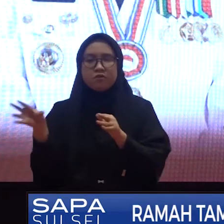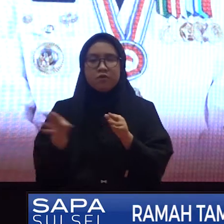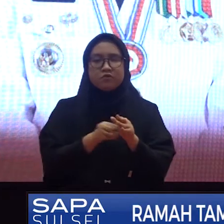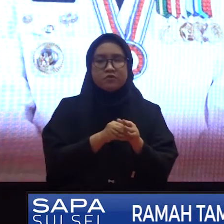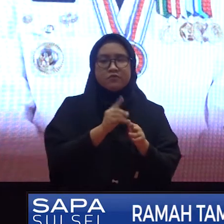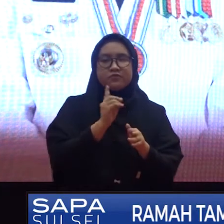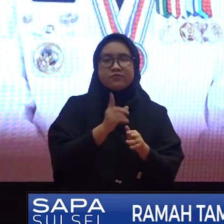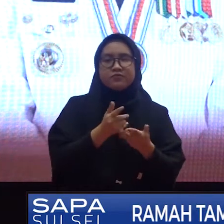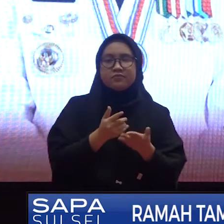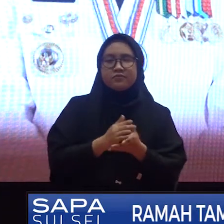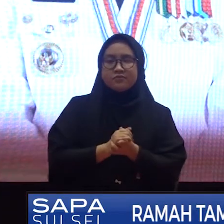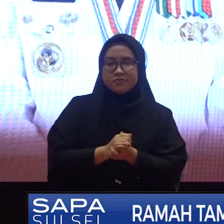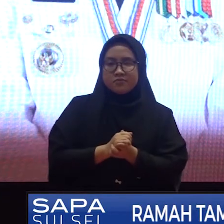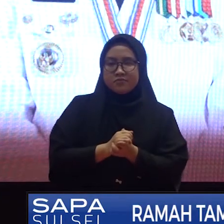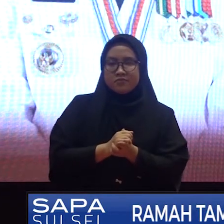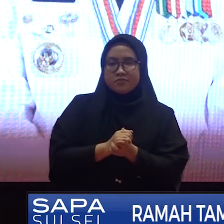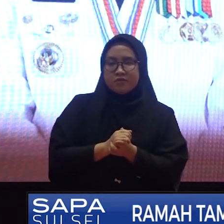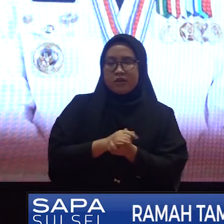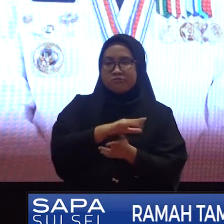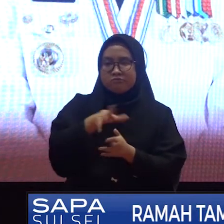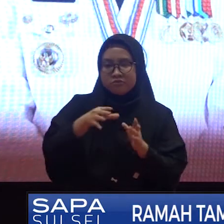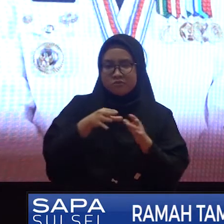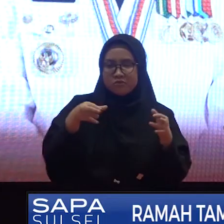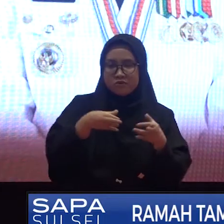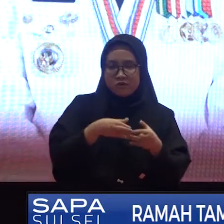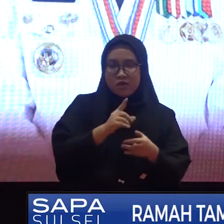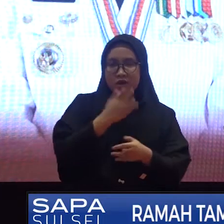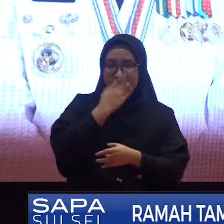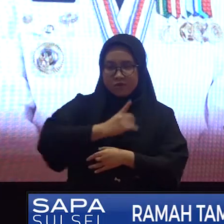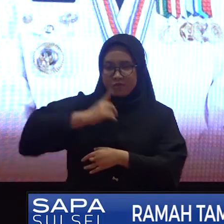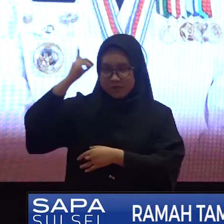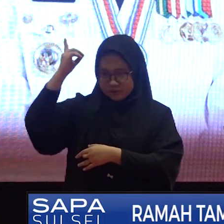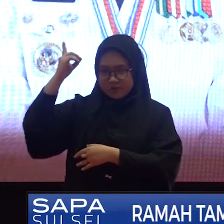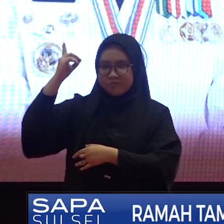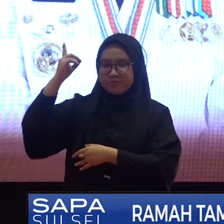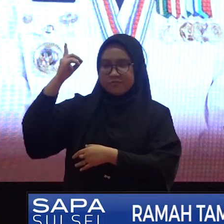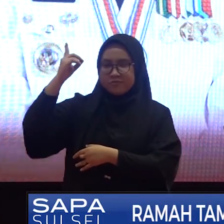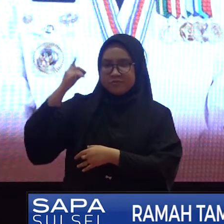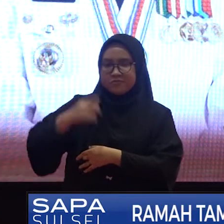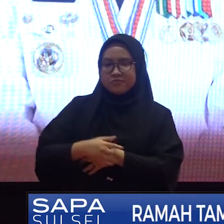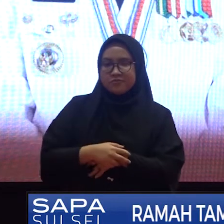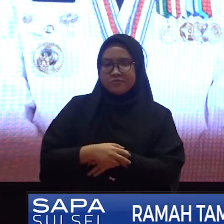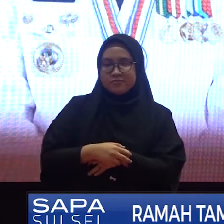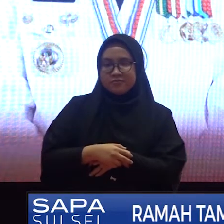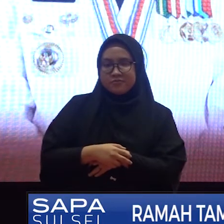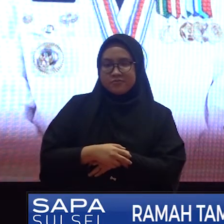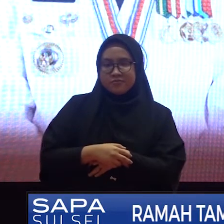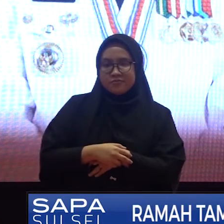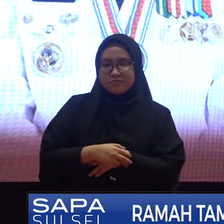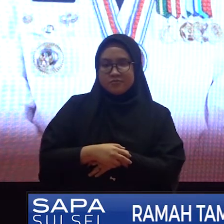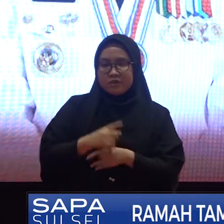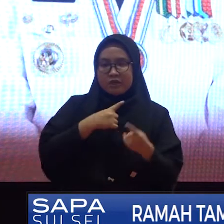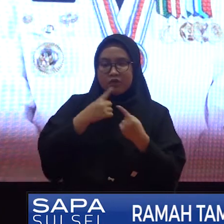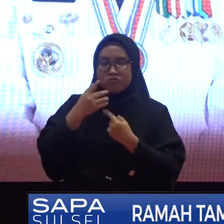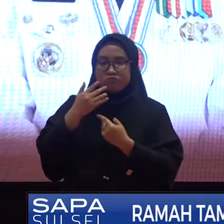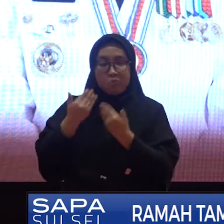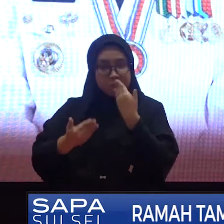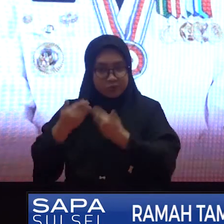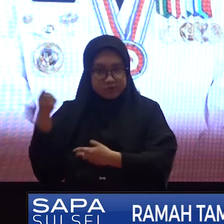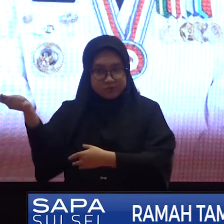ditakuti oleh negara-negara di seluruh dunia Alhamdulillah kalau bulan